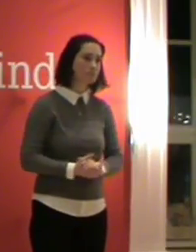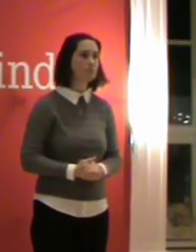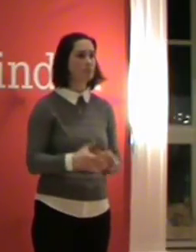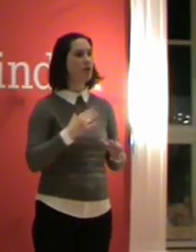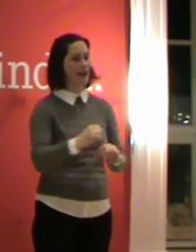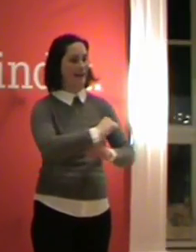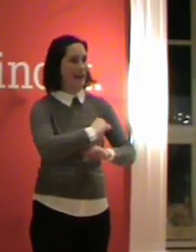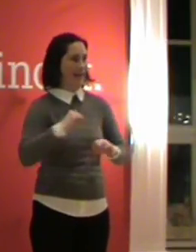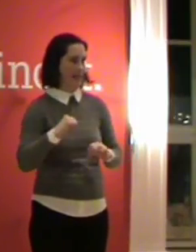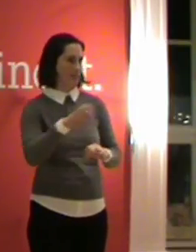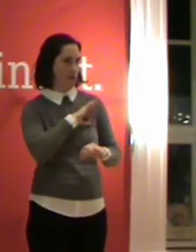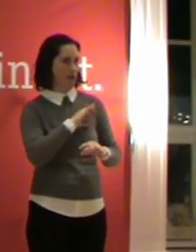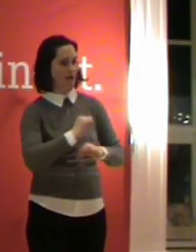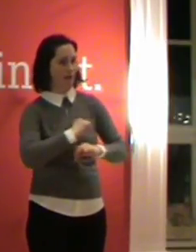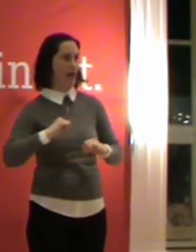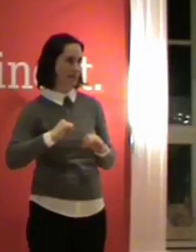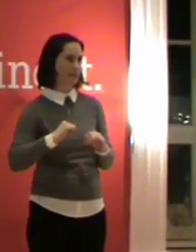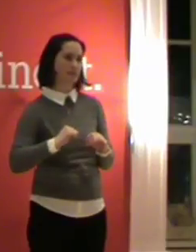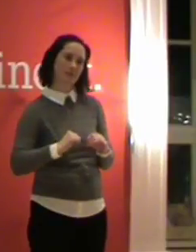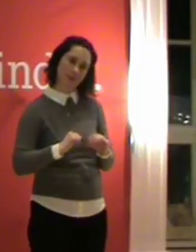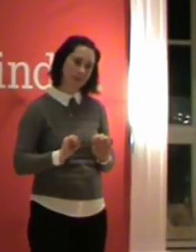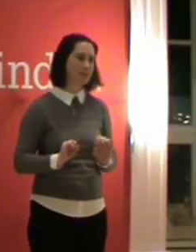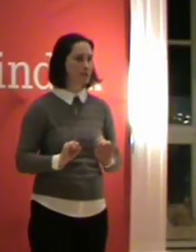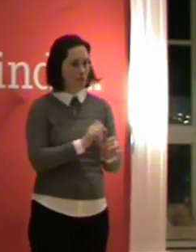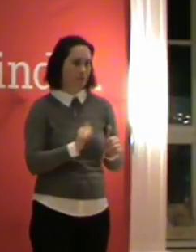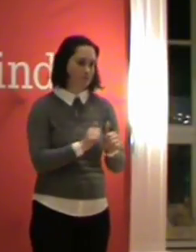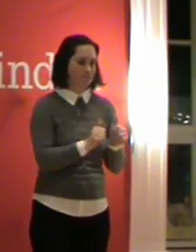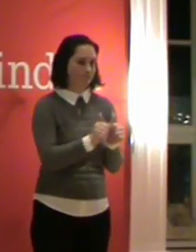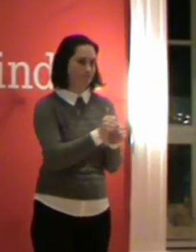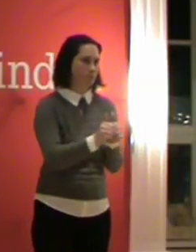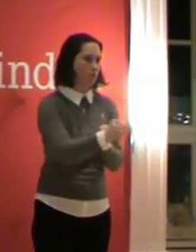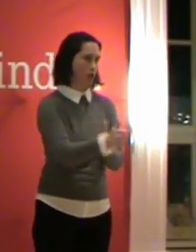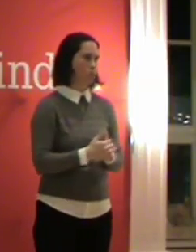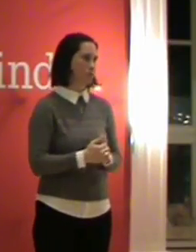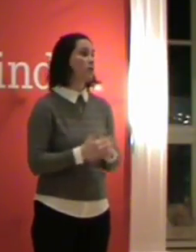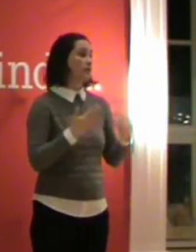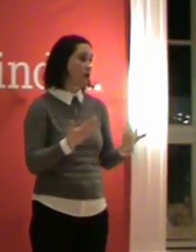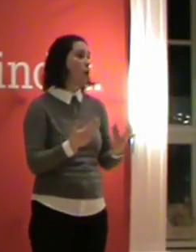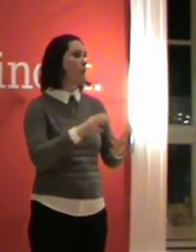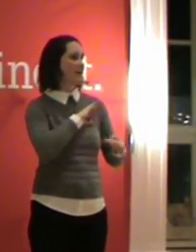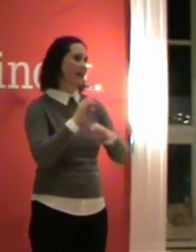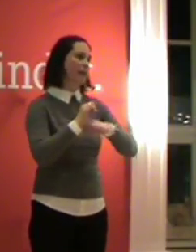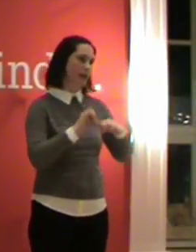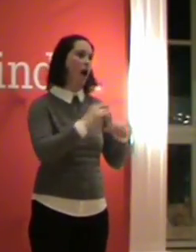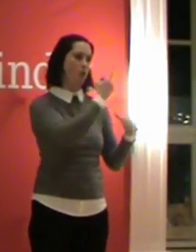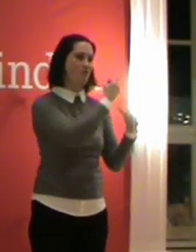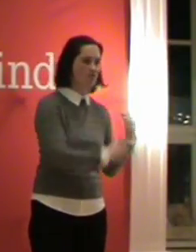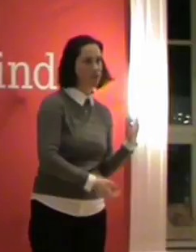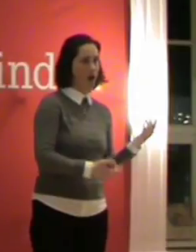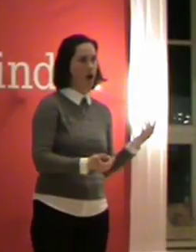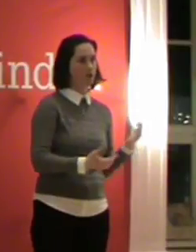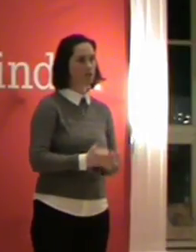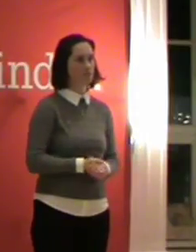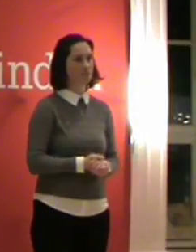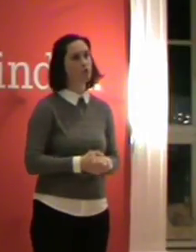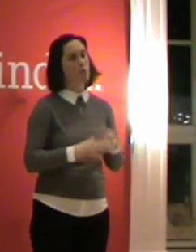die Rechte auf dem Vormarsch ist. Und wenn die Rechte auf dem Vormarsch ist, ist es immer auch ein Versagen der Linken.